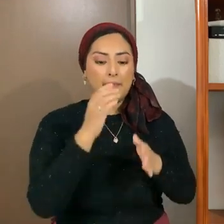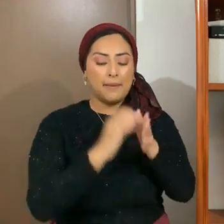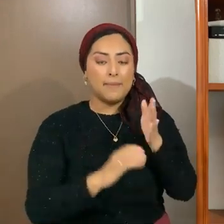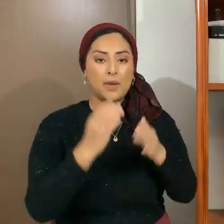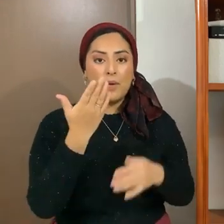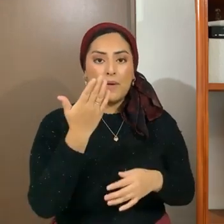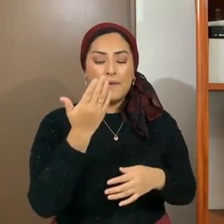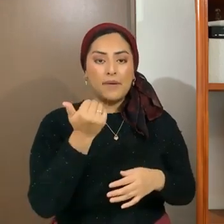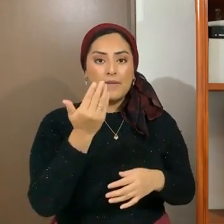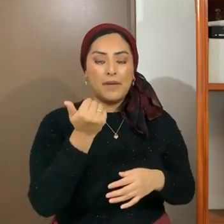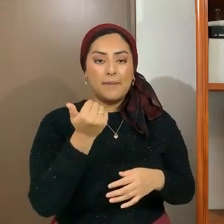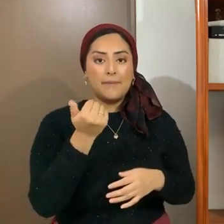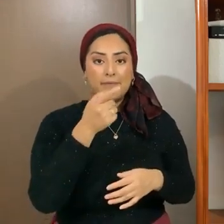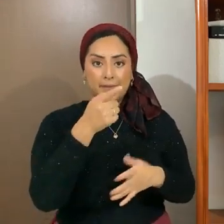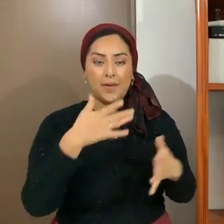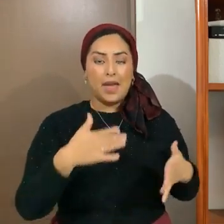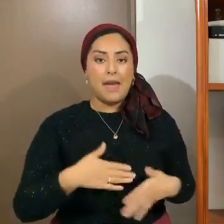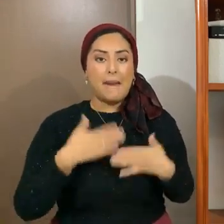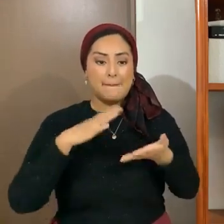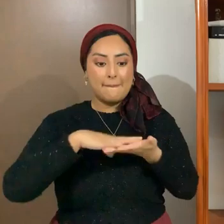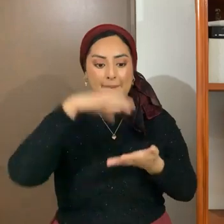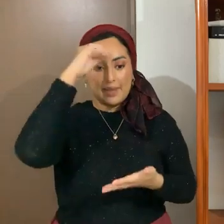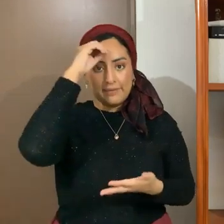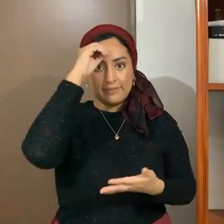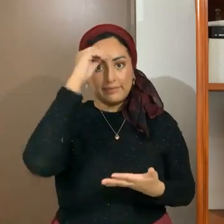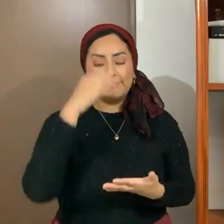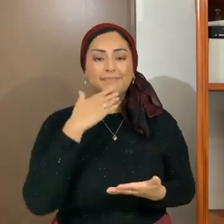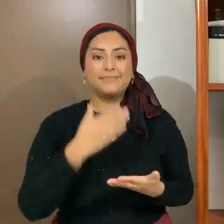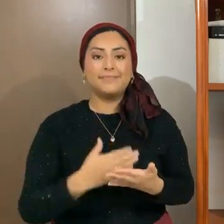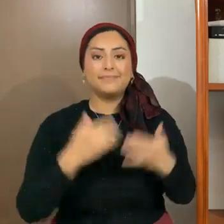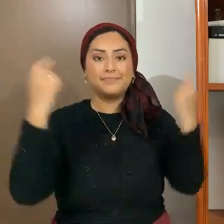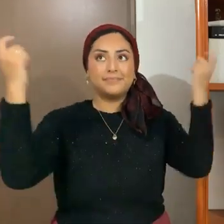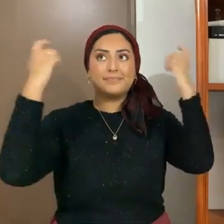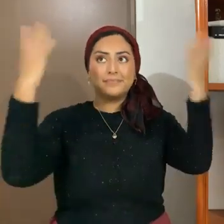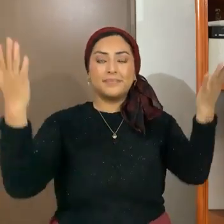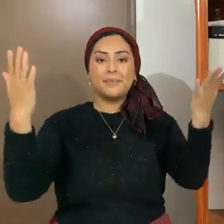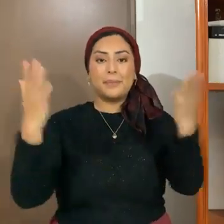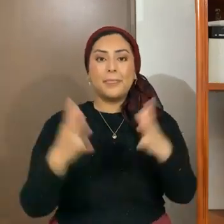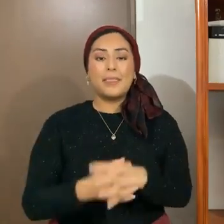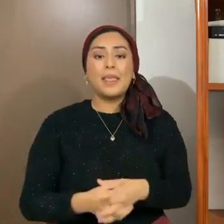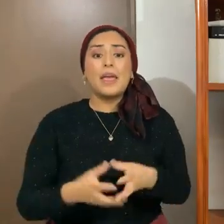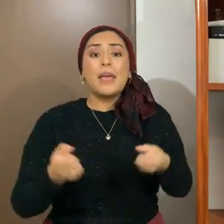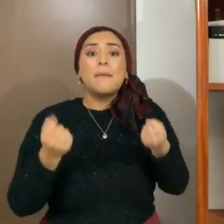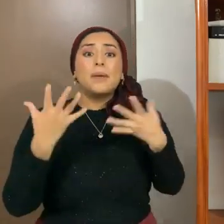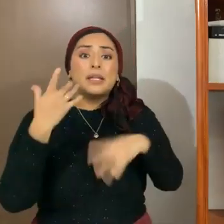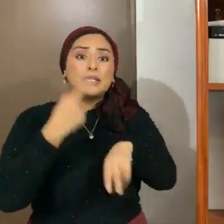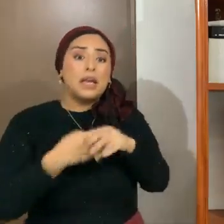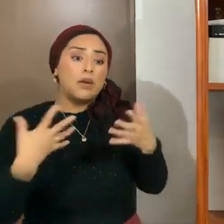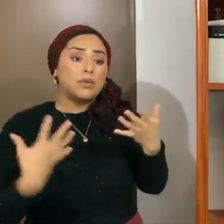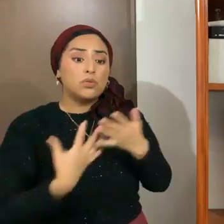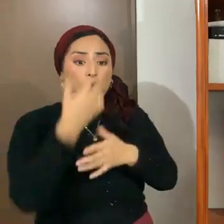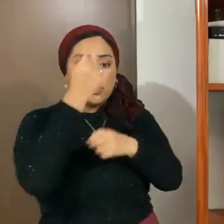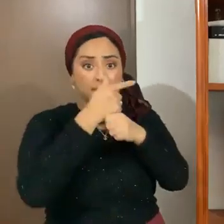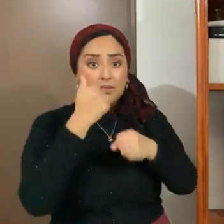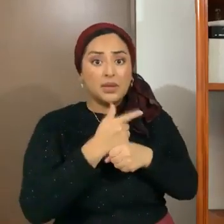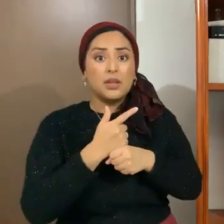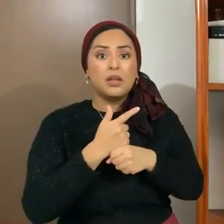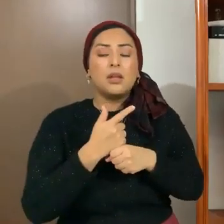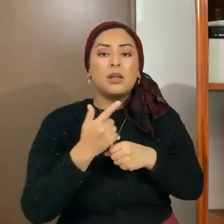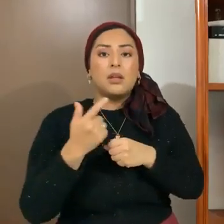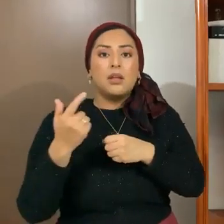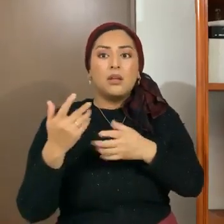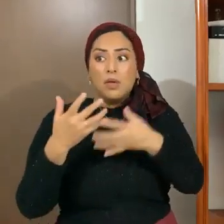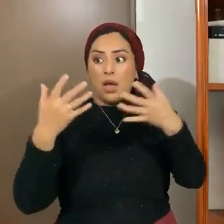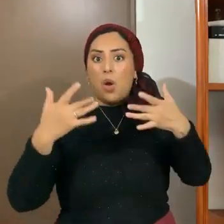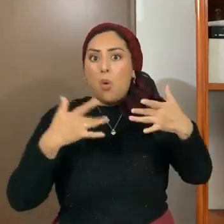para allá. ¿Te estás gozando? ¿Sí? Sí, aleluya. Muchas veces los nuevecitos llegan con mucho ímpetu y